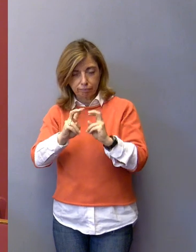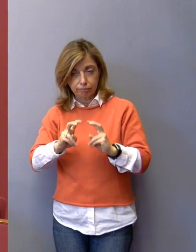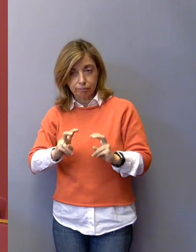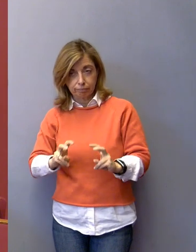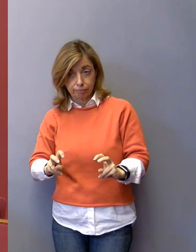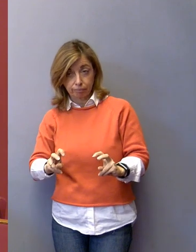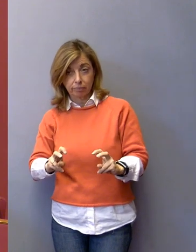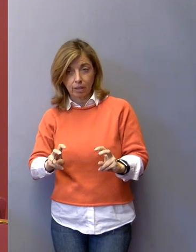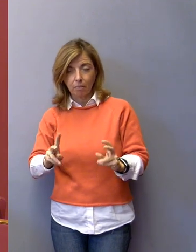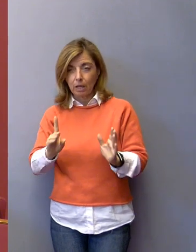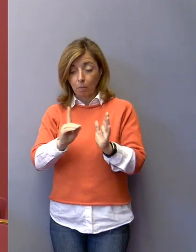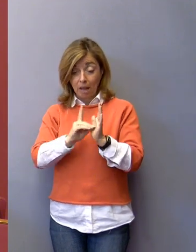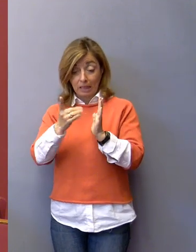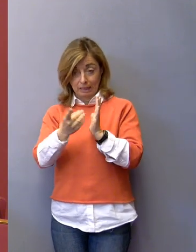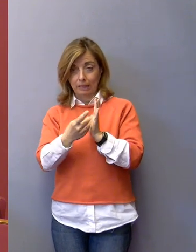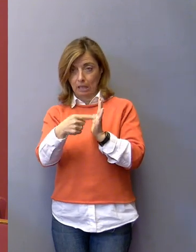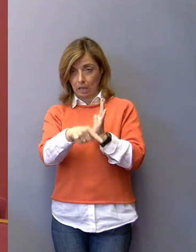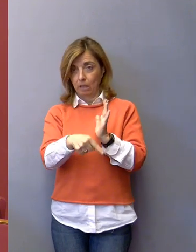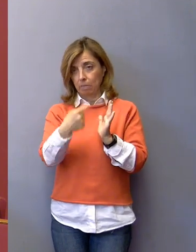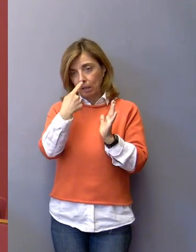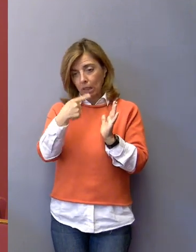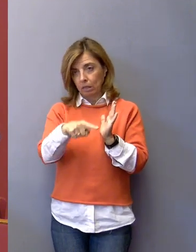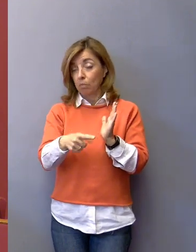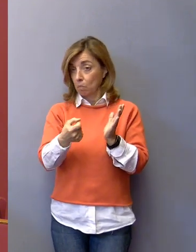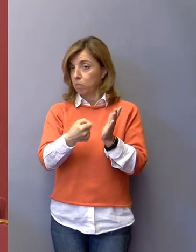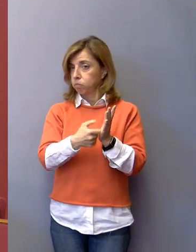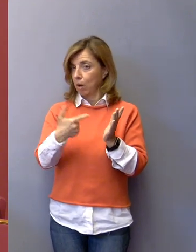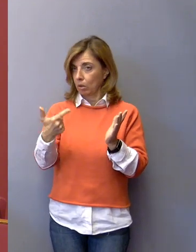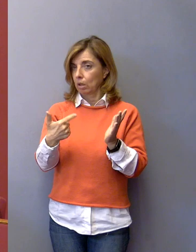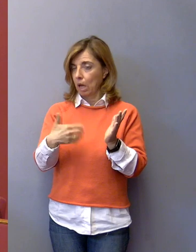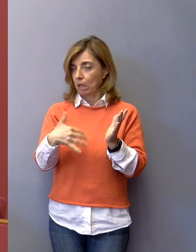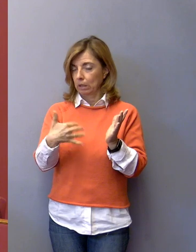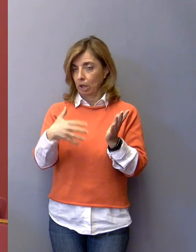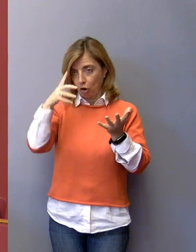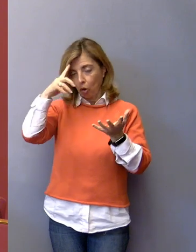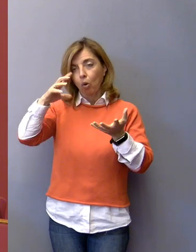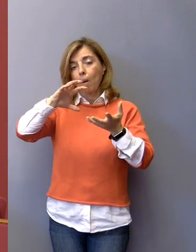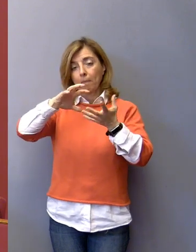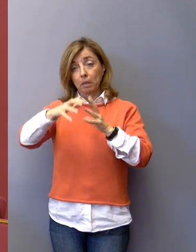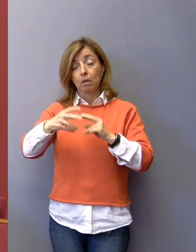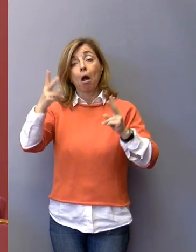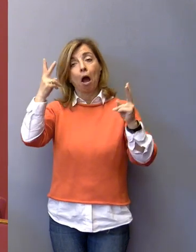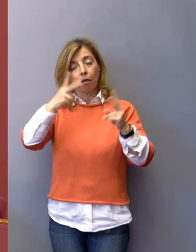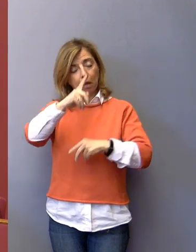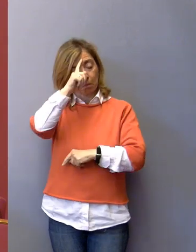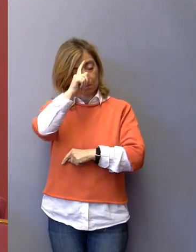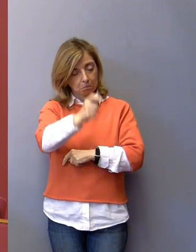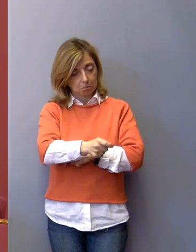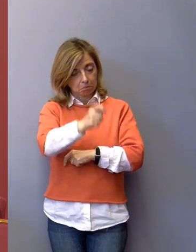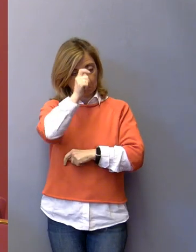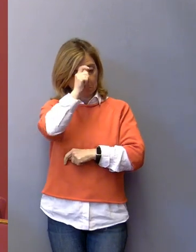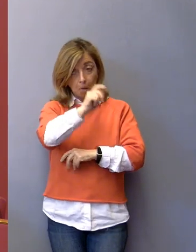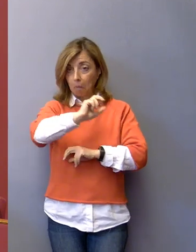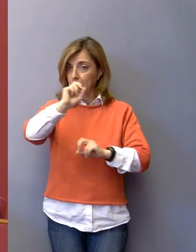delibere di questo peso perché è veramente vi invidio e non posso fare altro che inchinarmi quindi a questa velocità